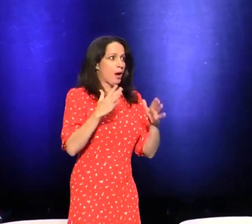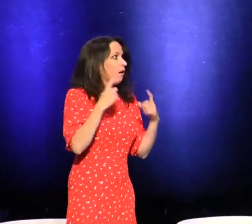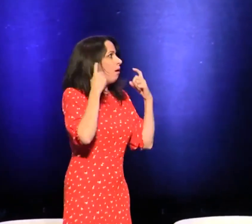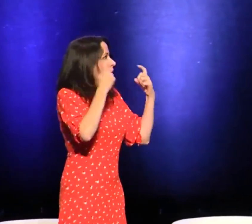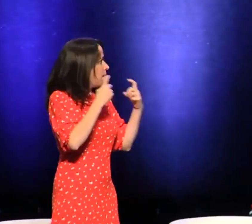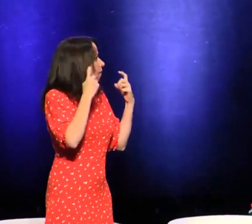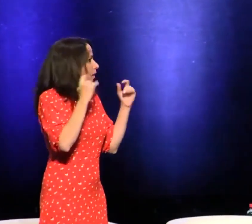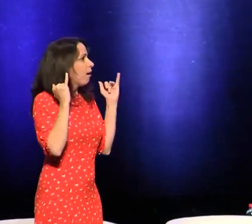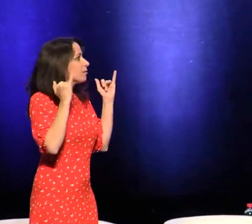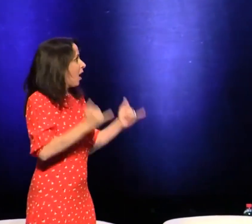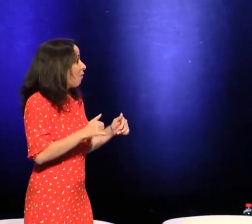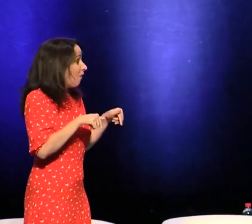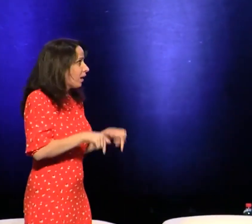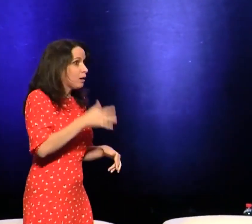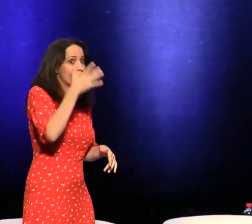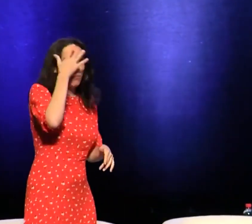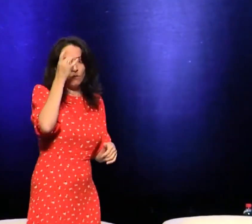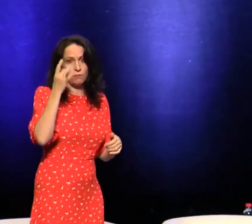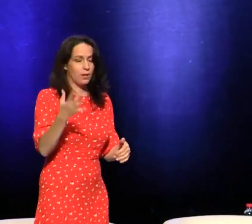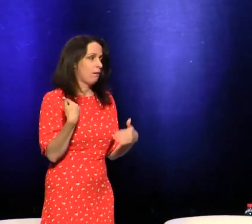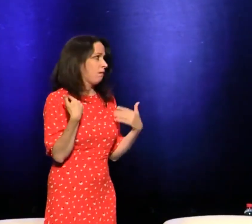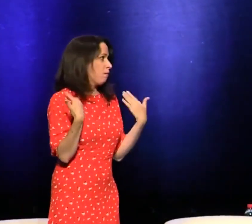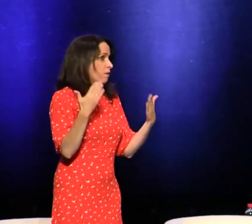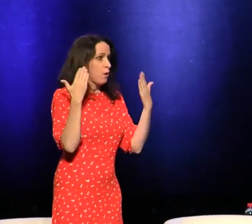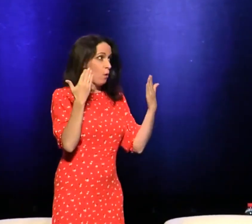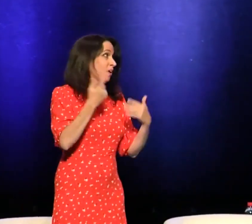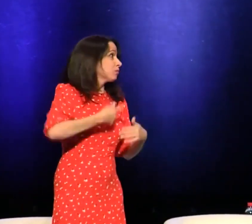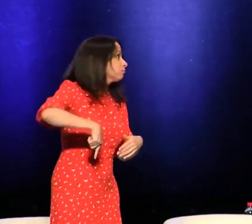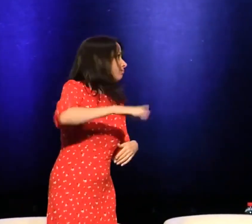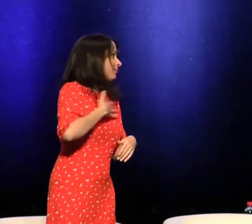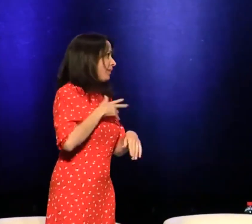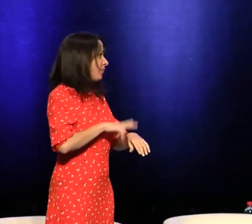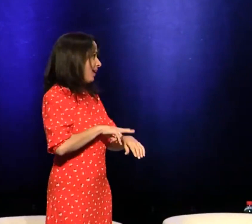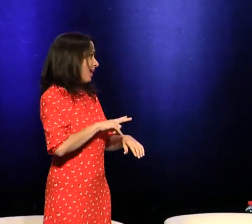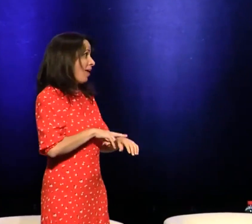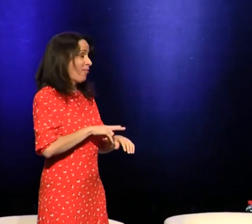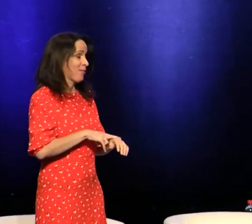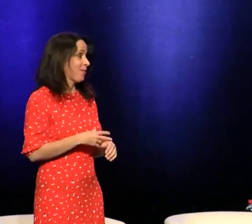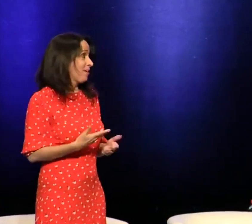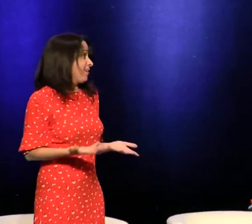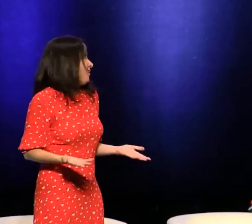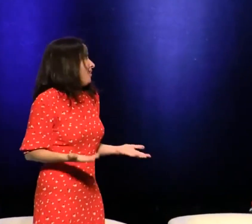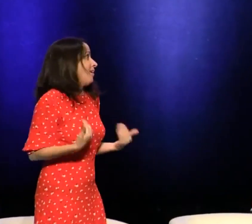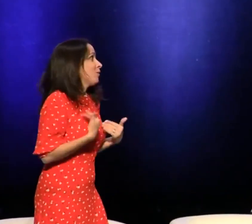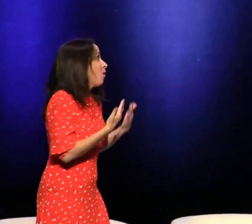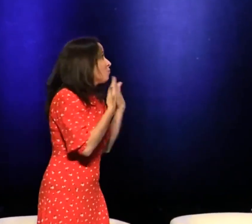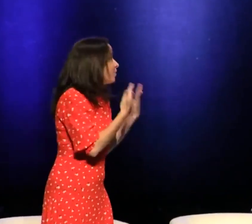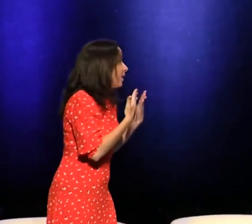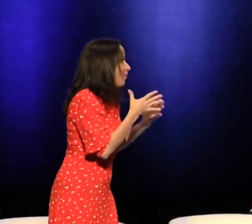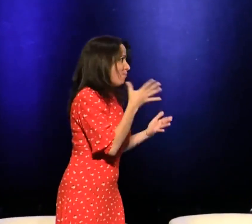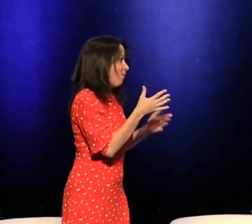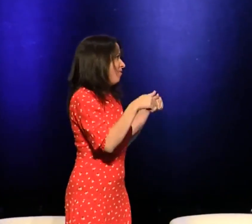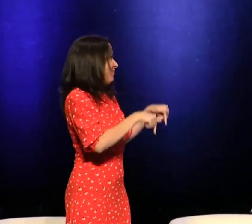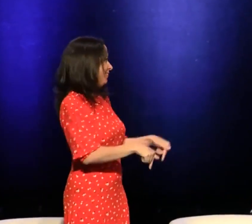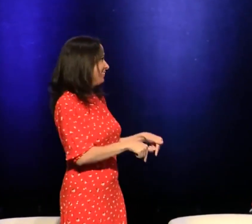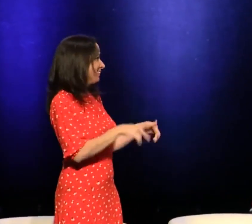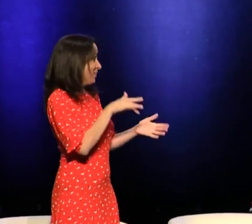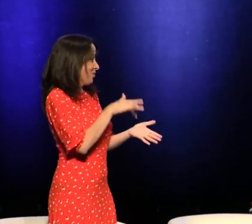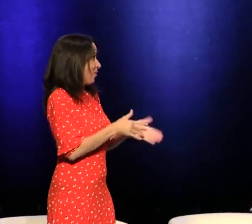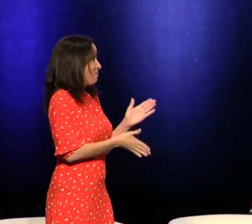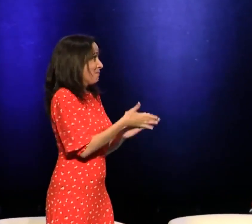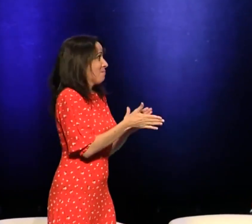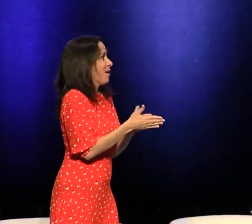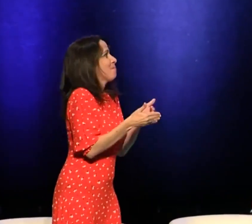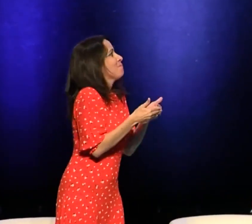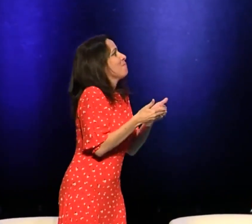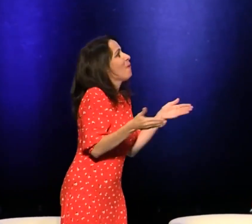difícil y de verdad, este esfuerzo tan increíble por conseguir llegar aquí, de todos los delegados, todos los asistentes, muchísimas